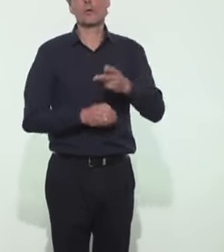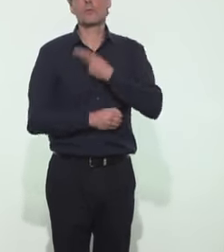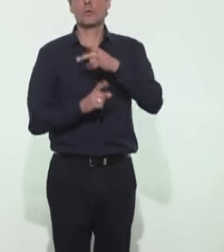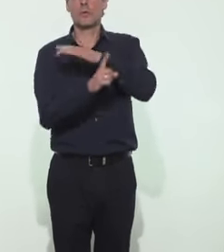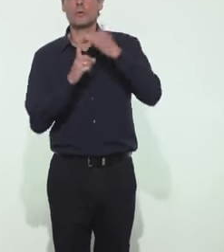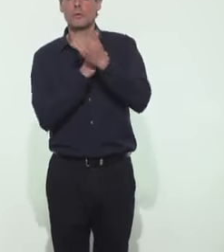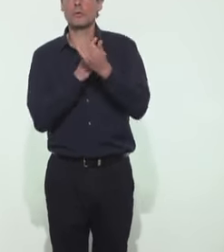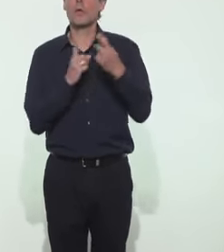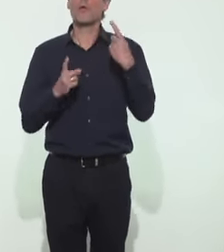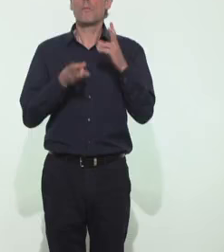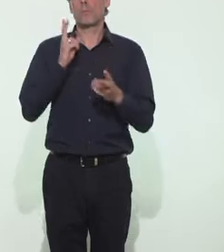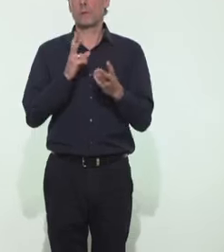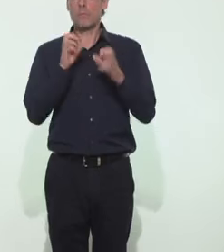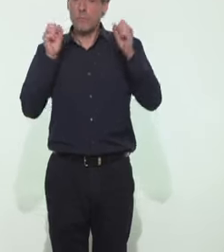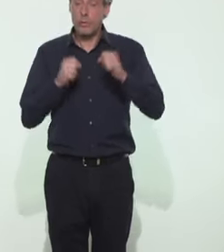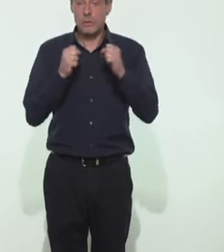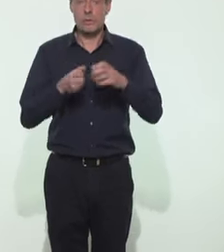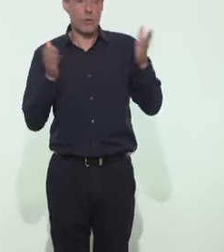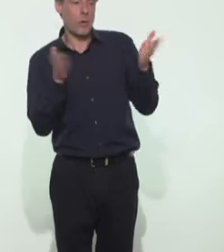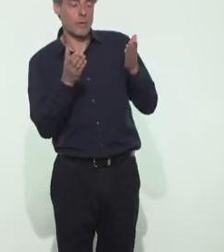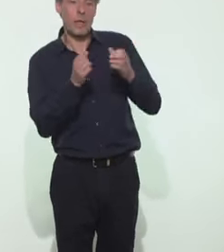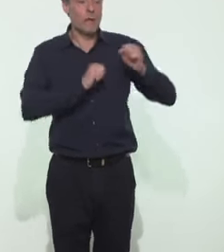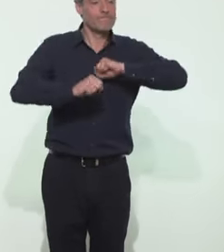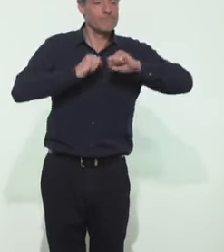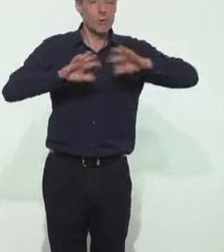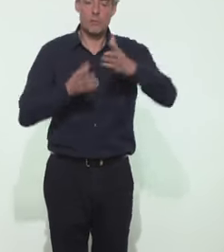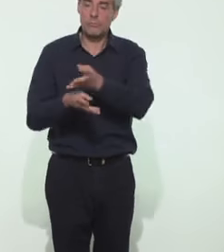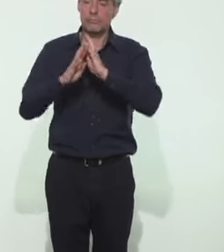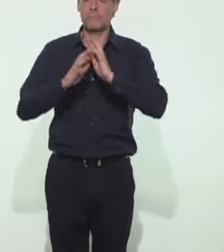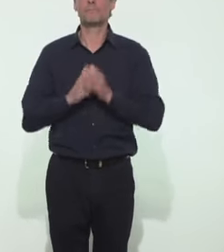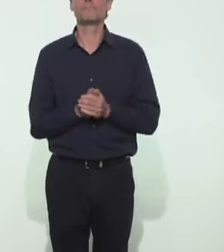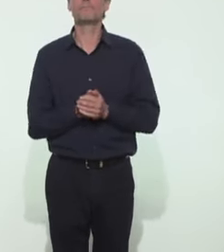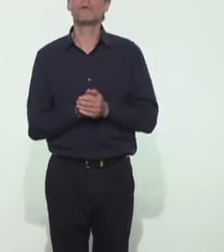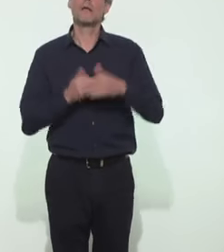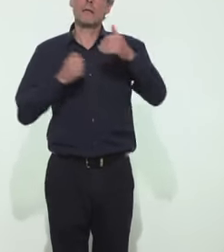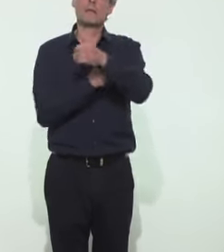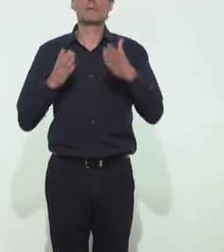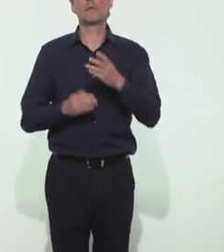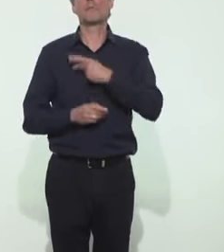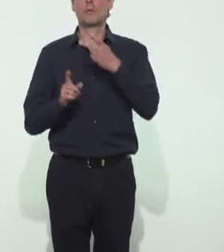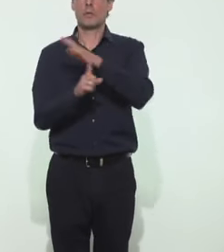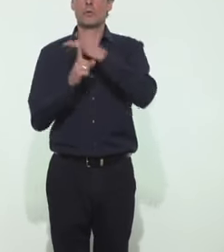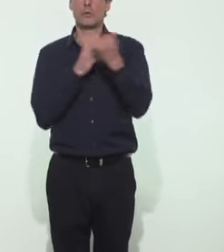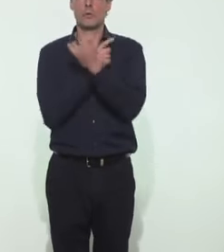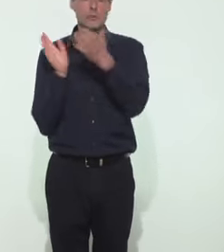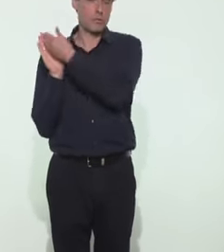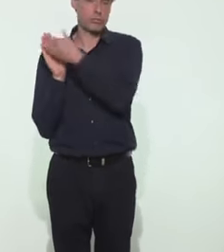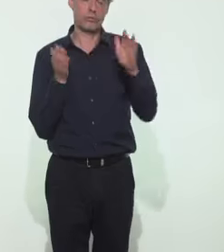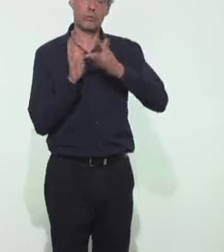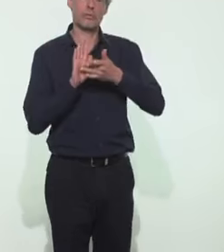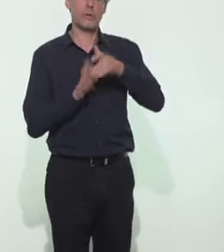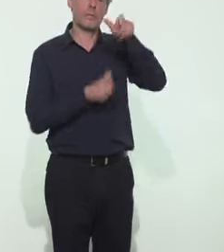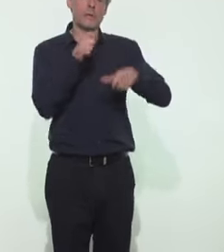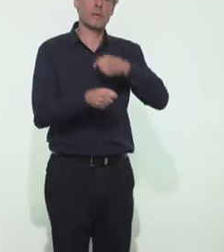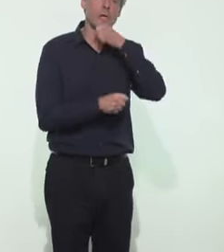et les éventuels capacité hospitalière a mobilisé des cellule médico-sociale transversale au secteur personnes